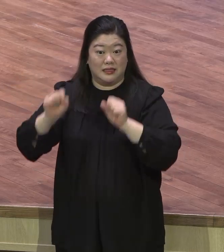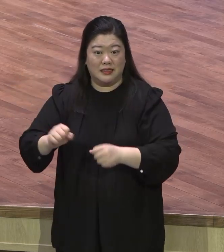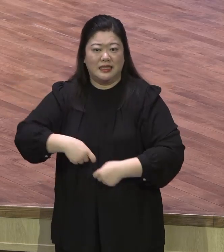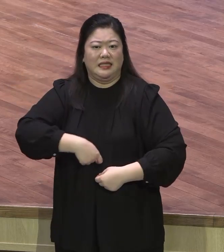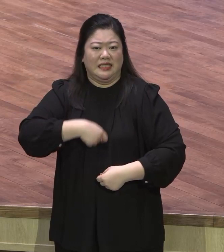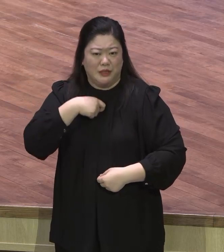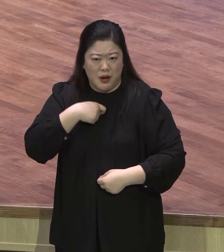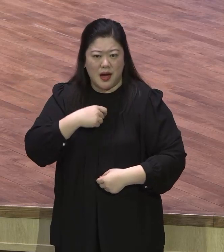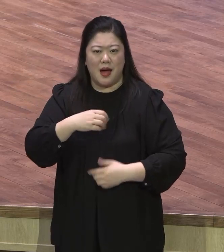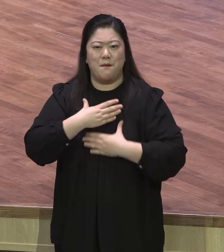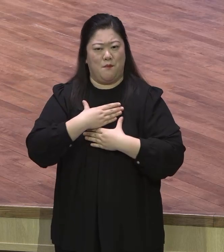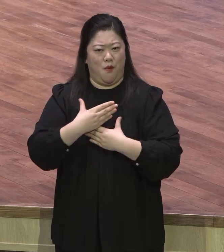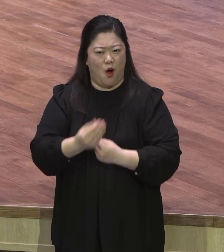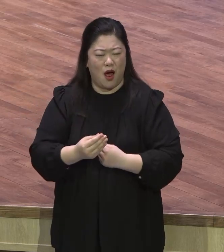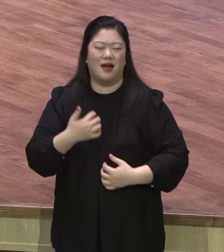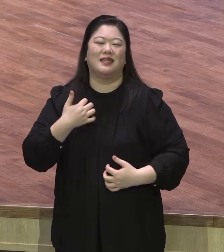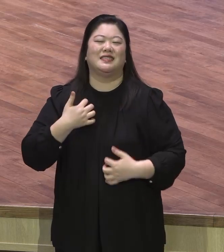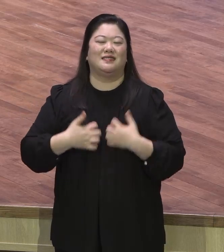희락이니라